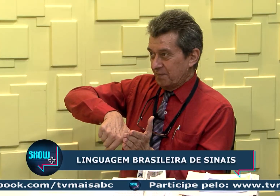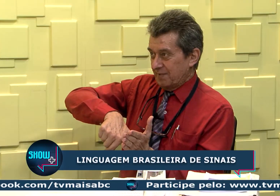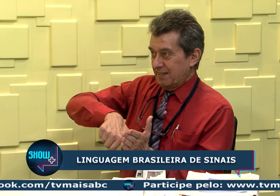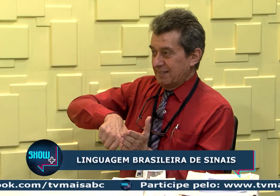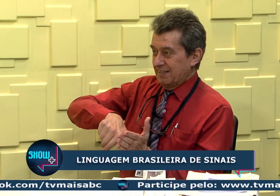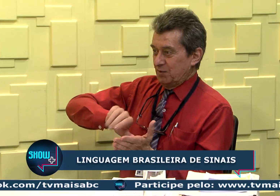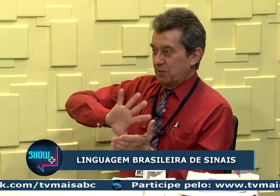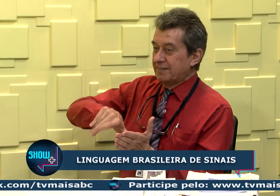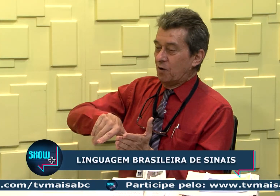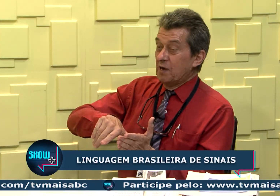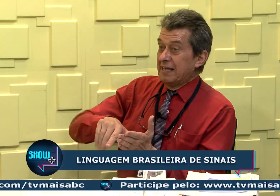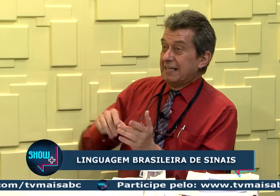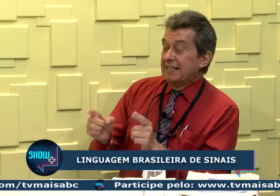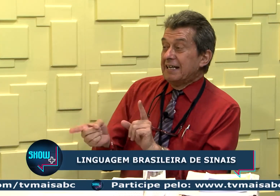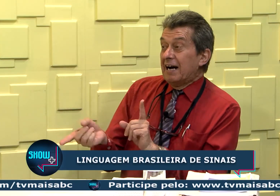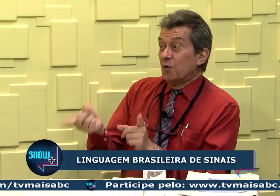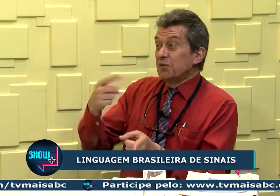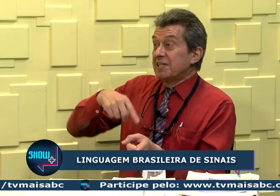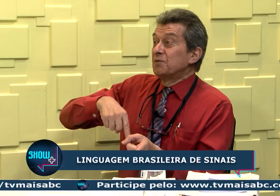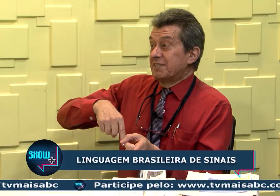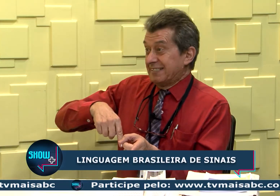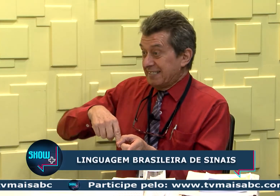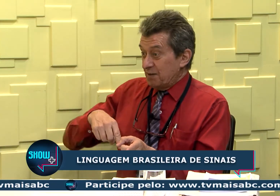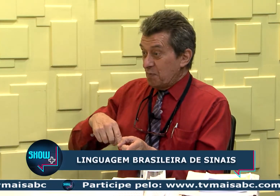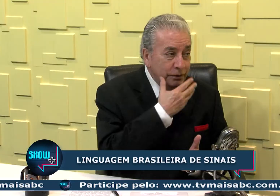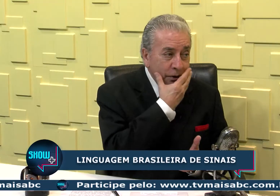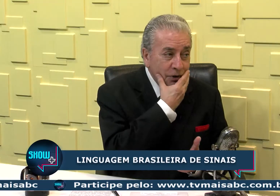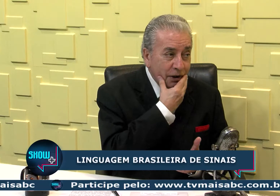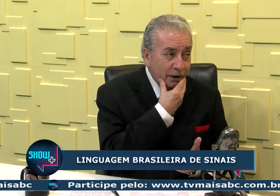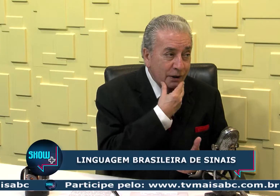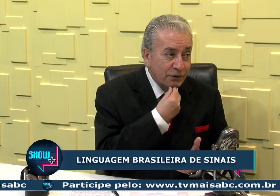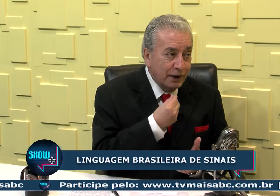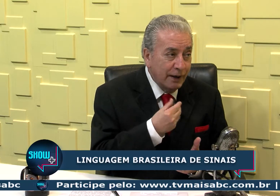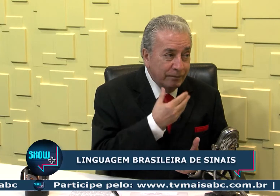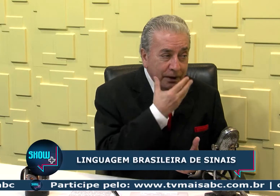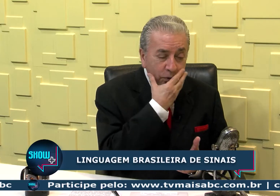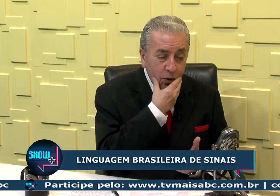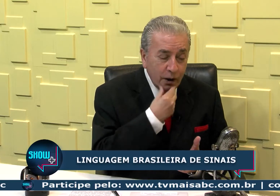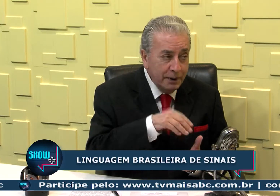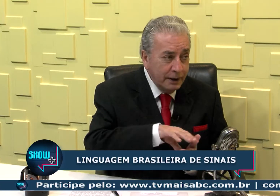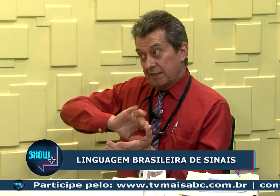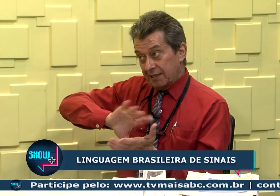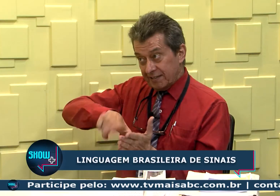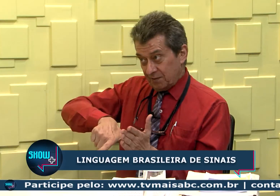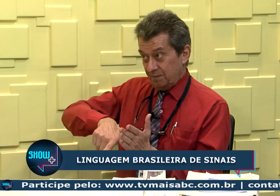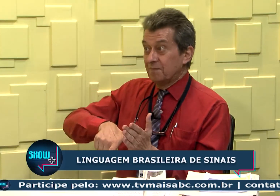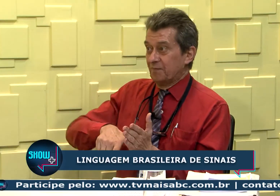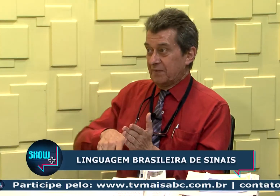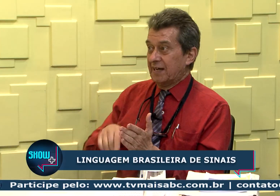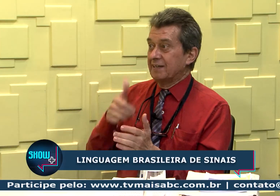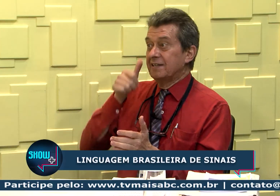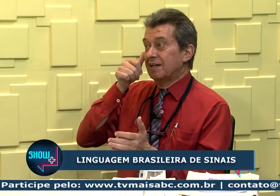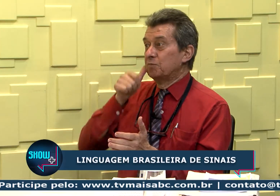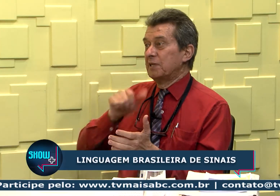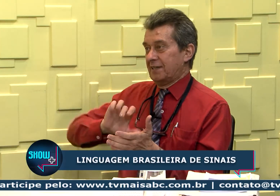ladrão usou uma ladra conhecido então o homem o homem ladrão ea mulher